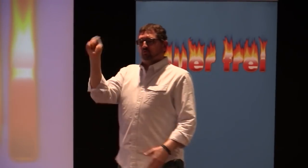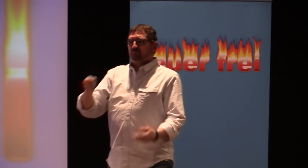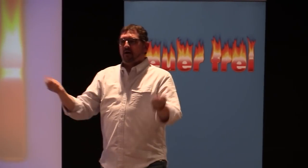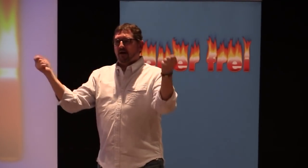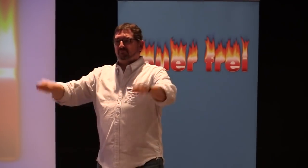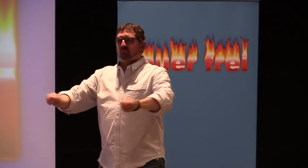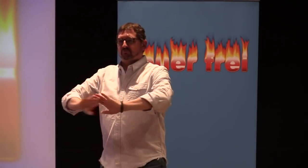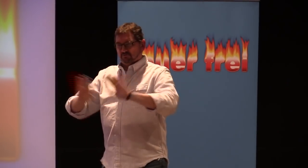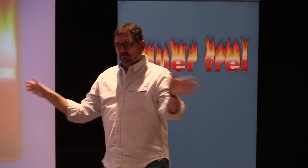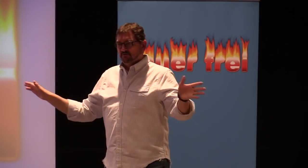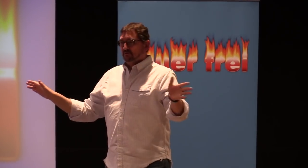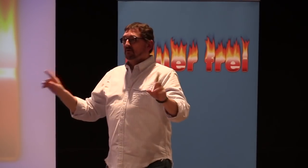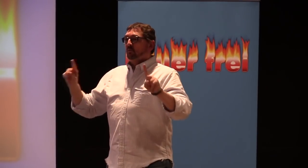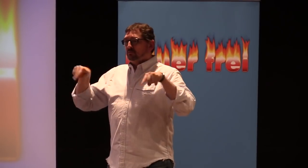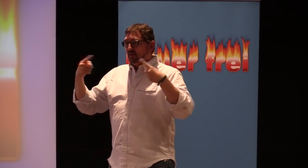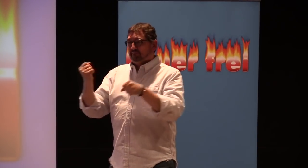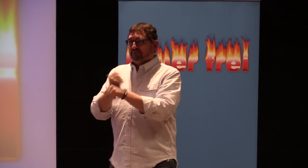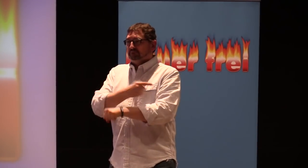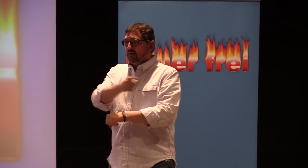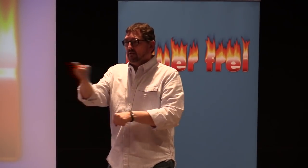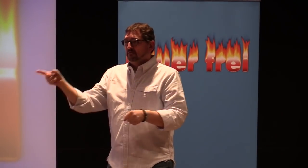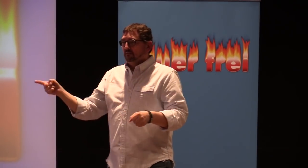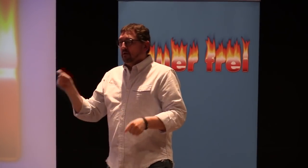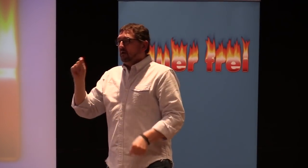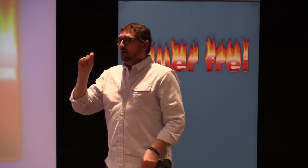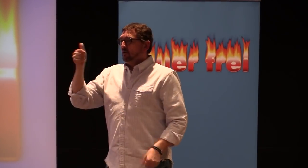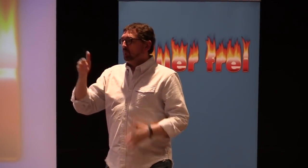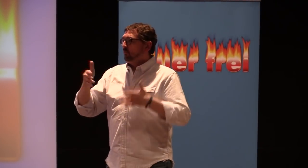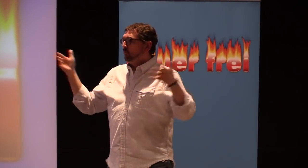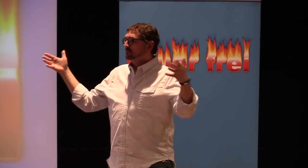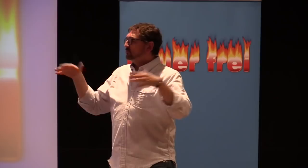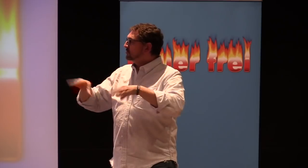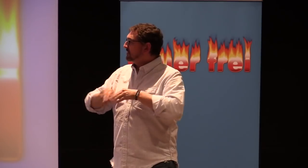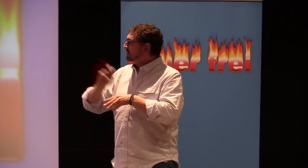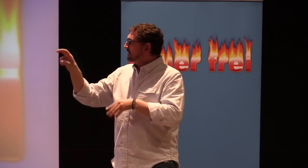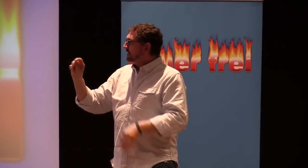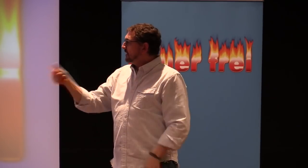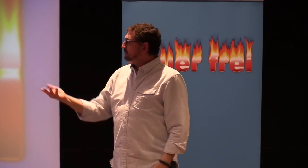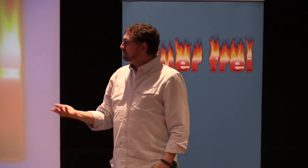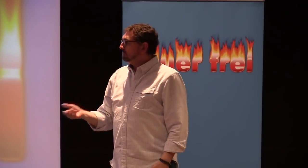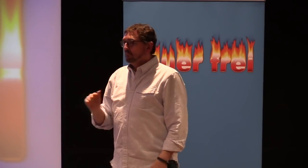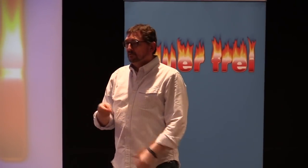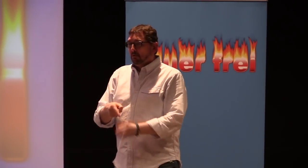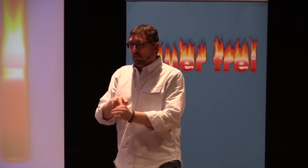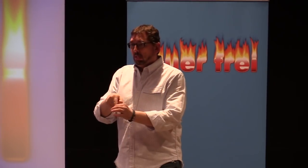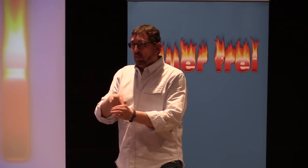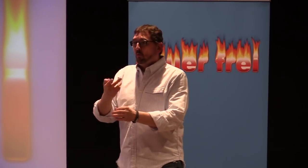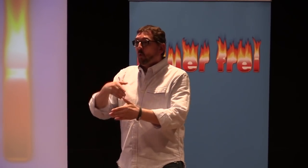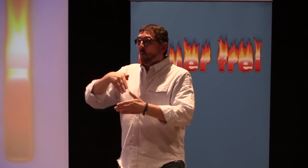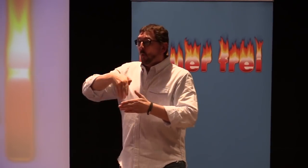belegte Studie, aber mir persönlich ist aufgefallen, dass ganz viele Menschen, Jugendliche, die ja, das Studium